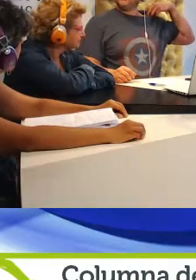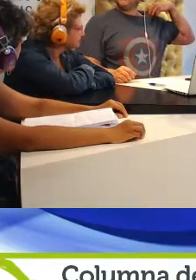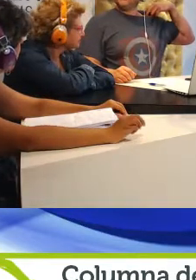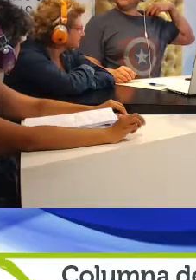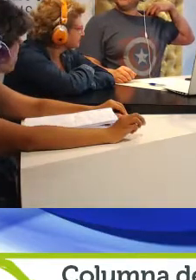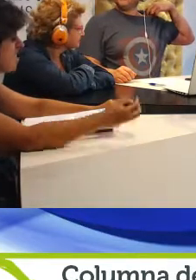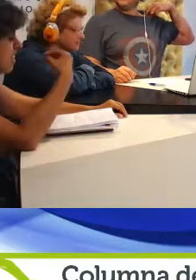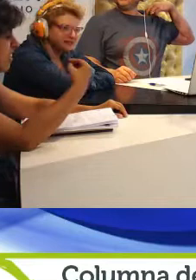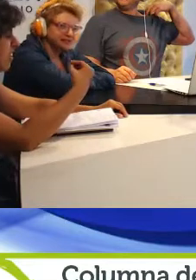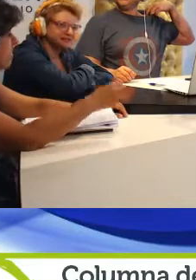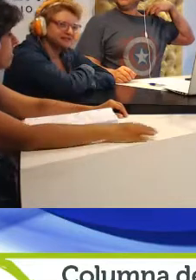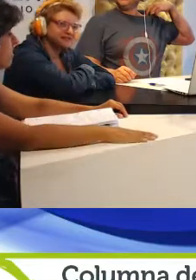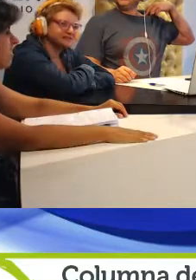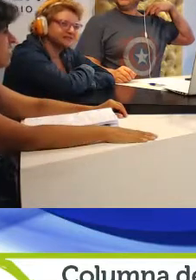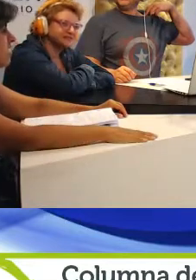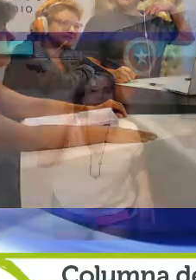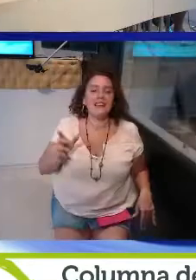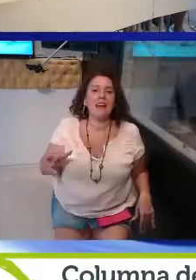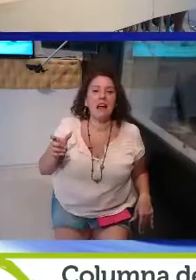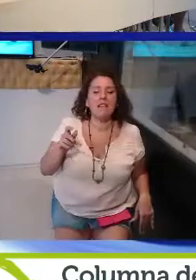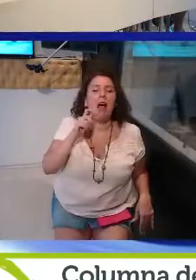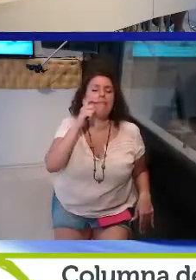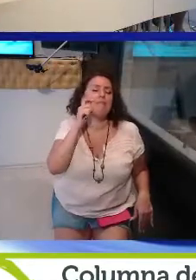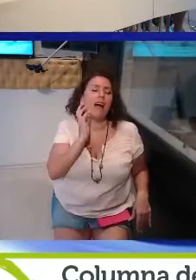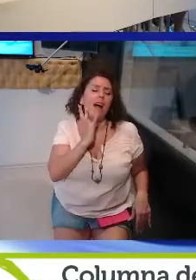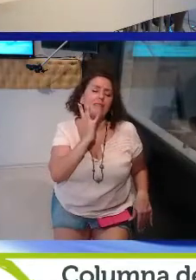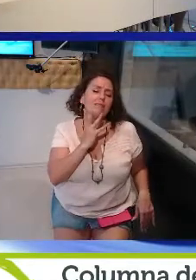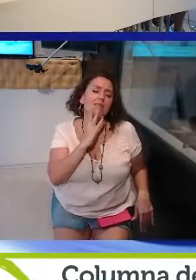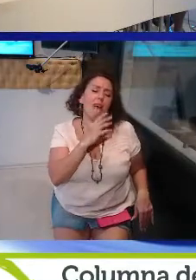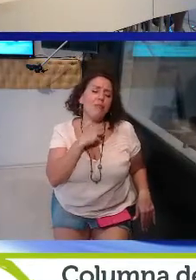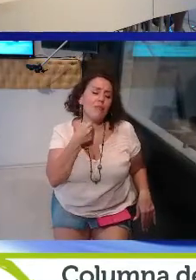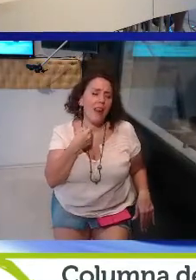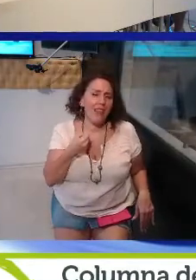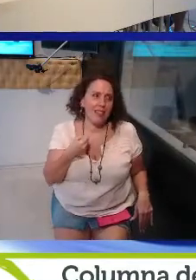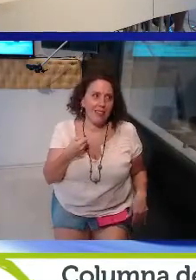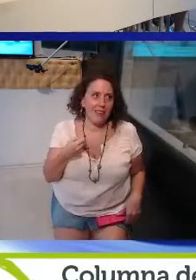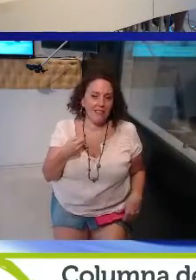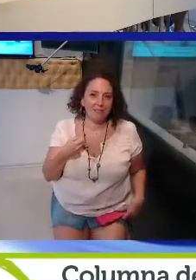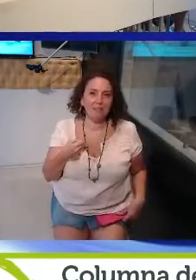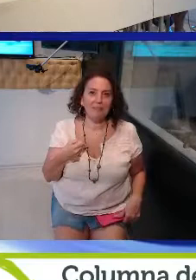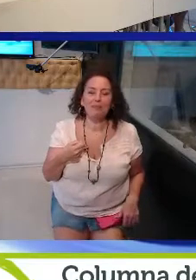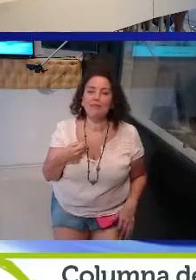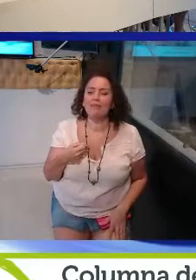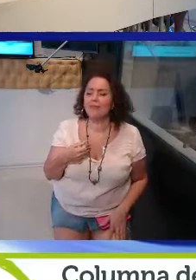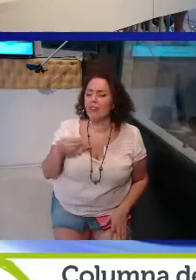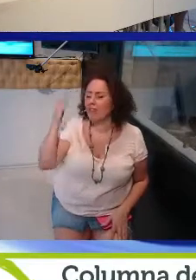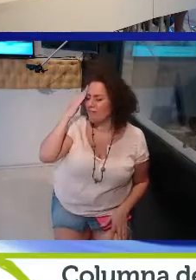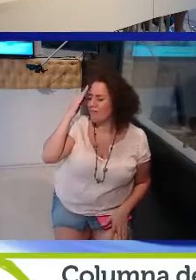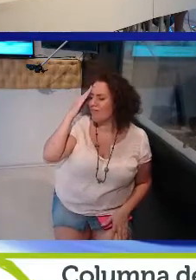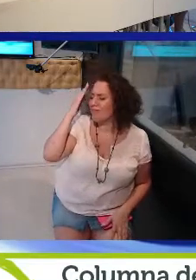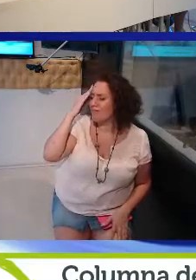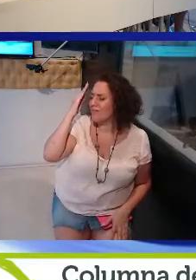Por Dios. Es muy linda. ¿Cómo se llama? Mirá el dato que te estoy dando, esta chica que es muy linda. Julieta. No.